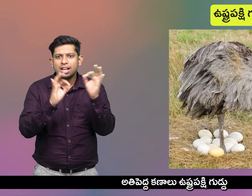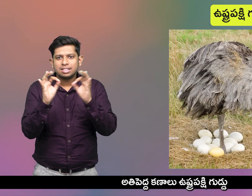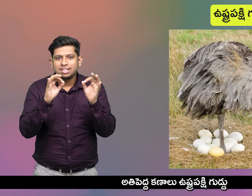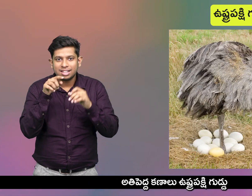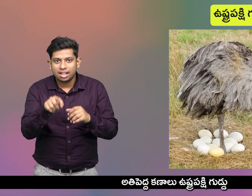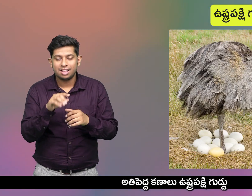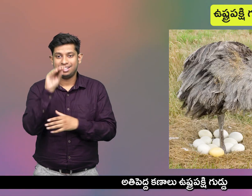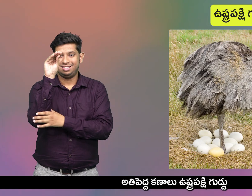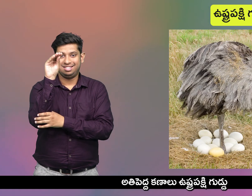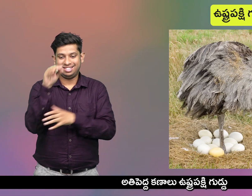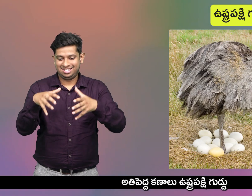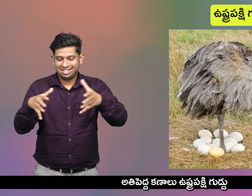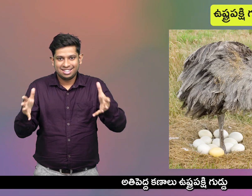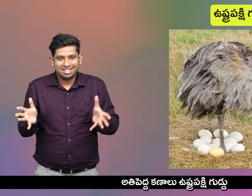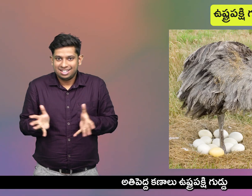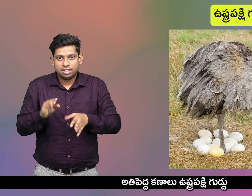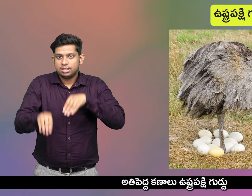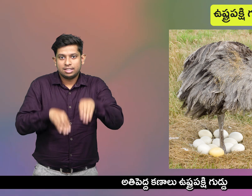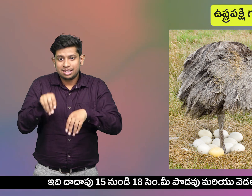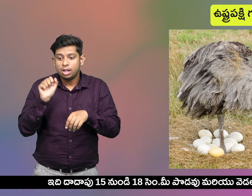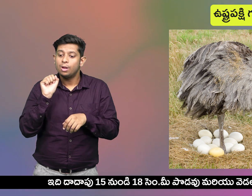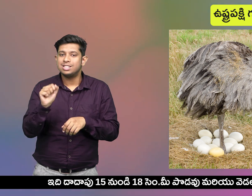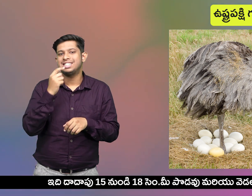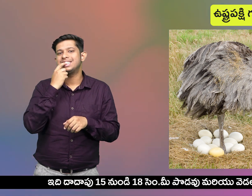కణాల ఉష్ట్రపక్షి గుడ్డు. ఇది దాదాపు